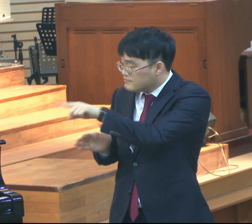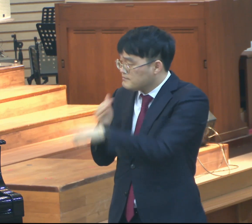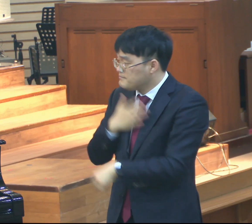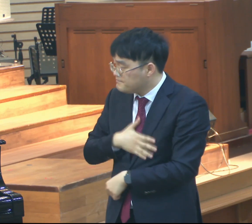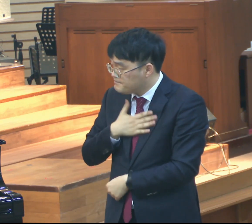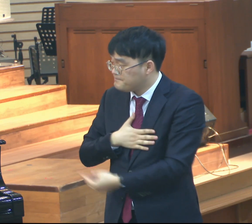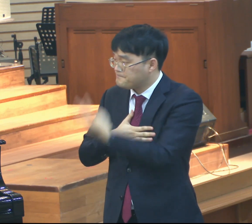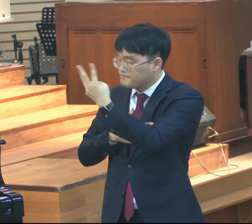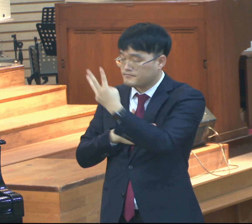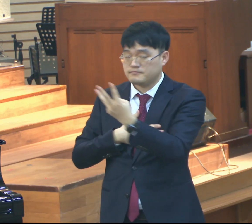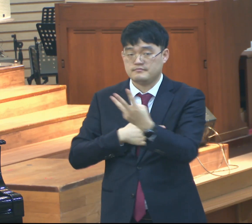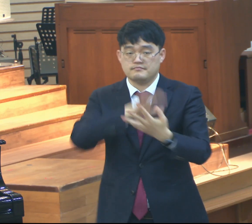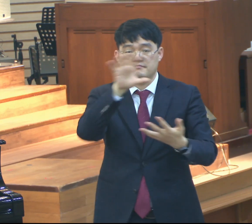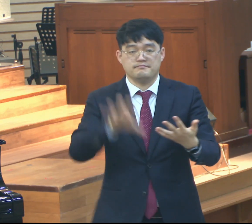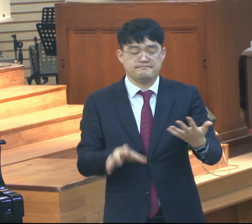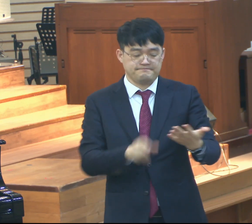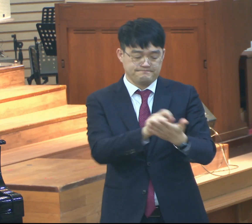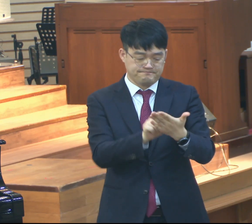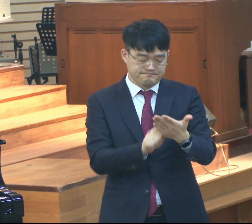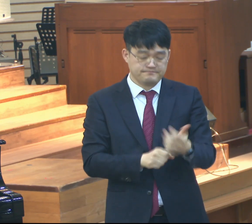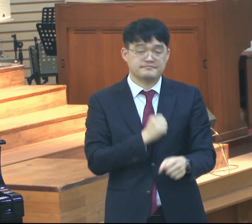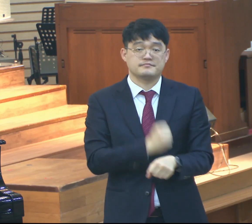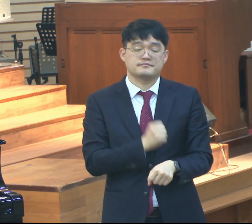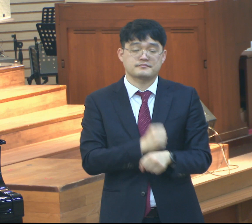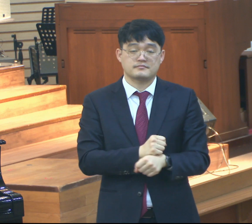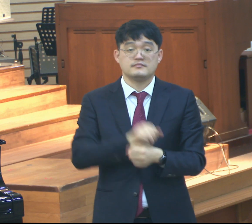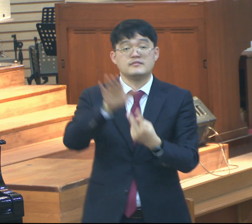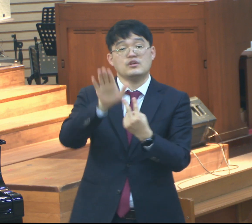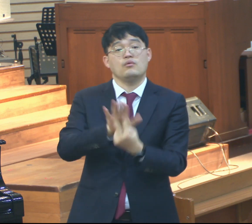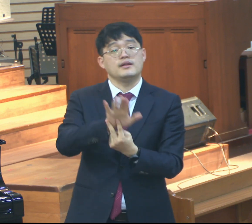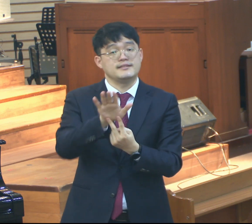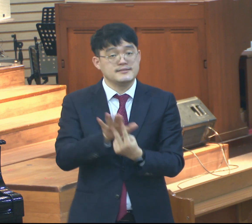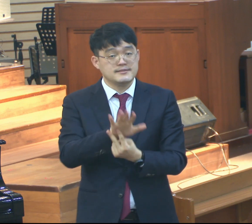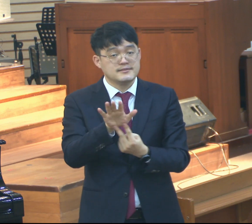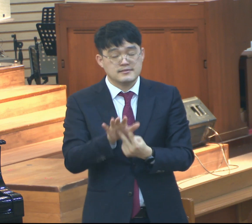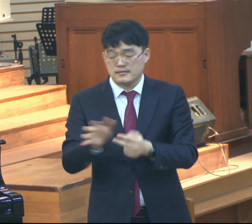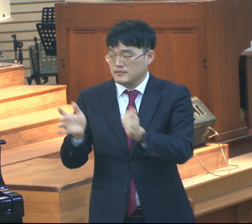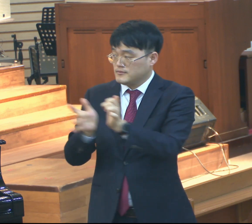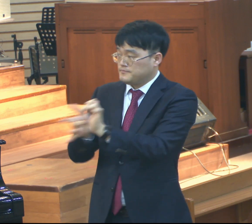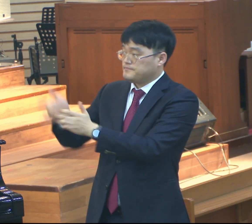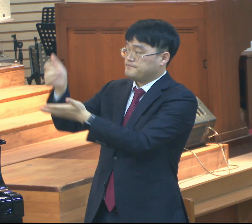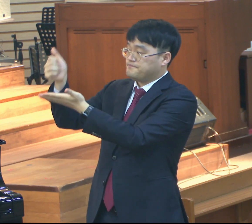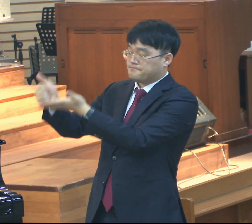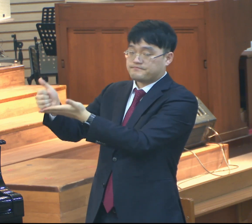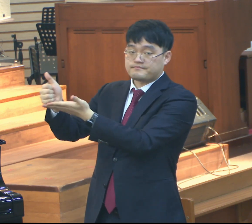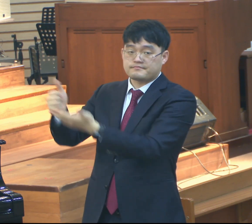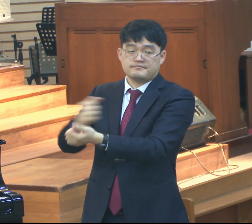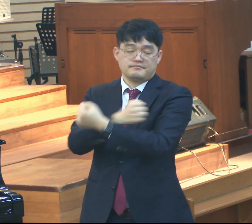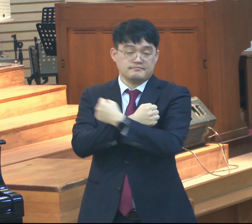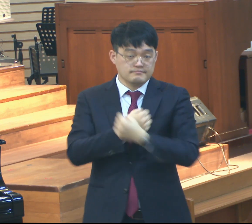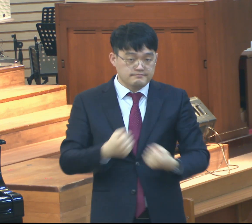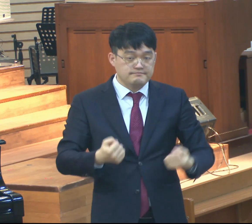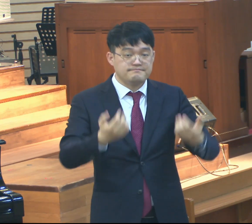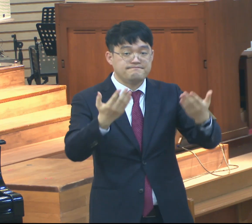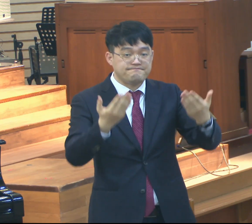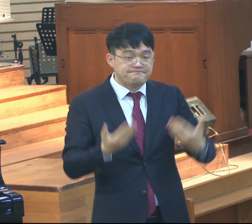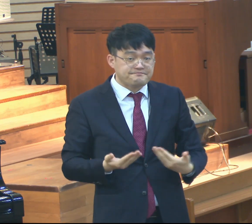기록하면서 사도 요한은 예수님께서 용서받지 못할 그를 품으셨다는